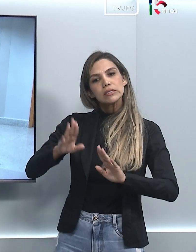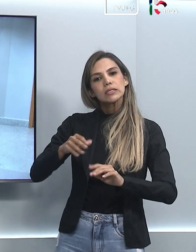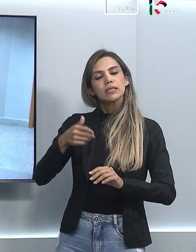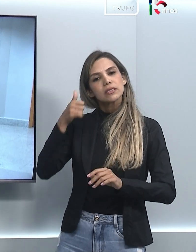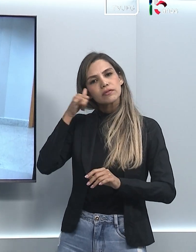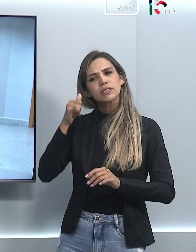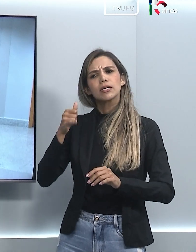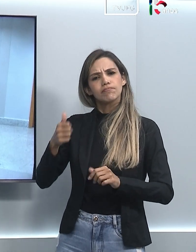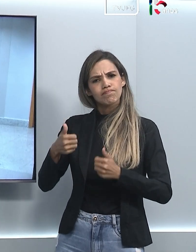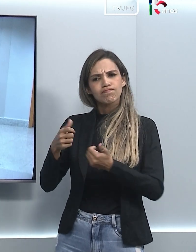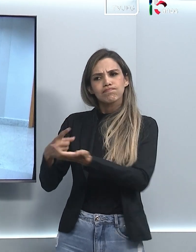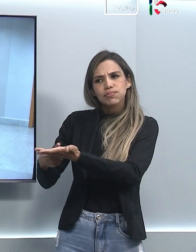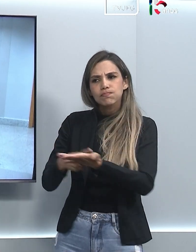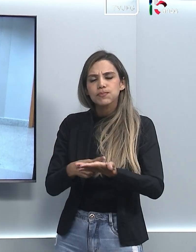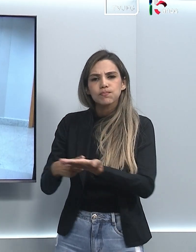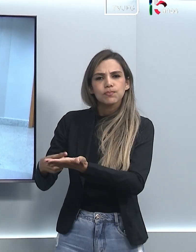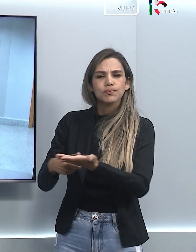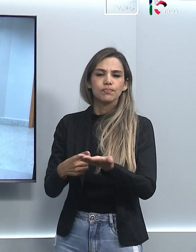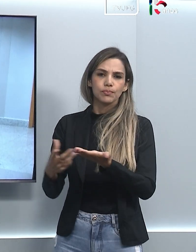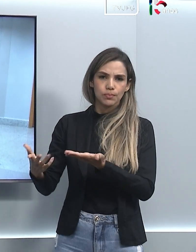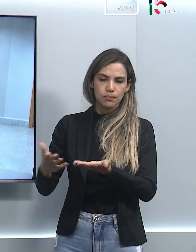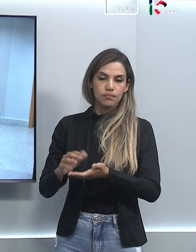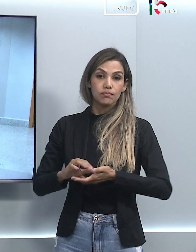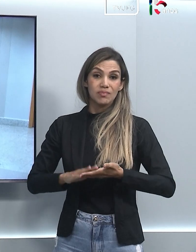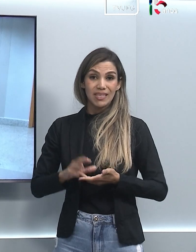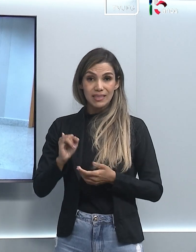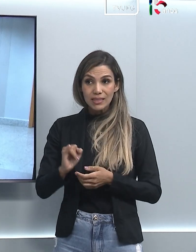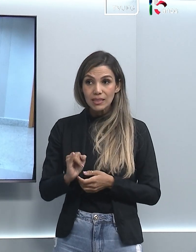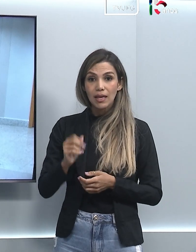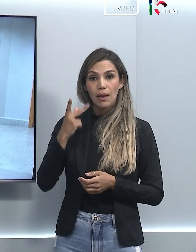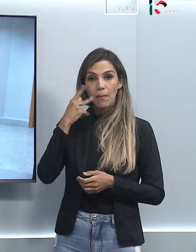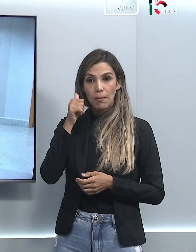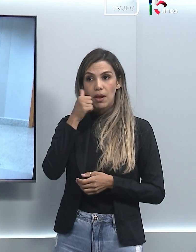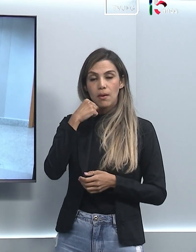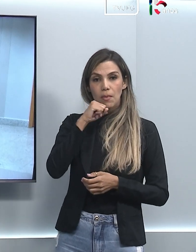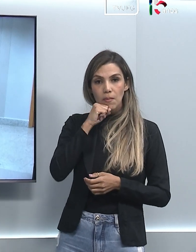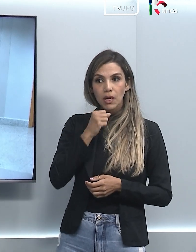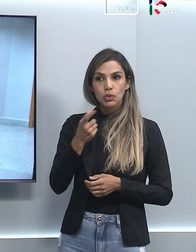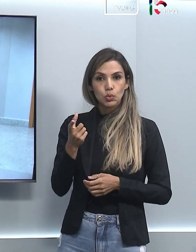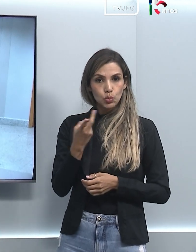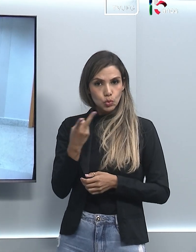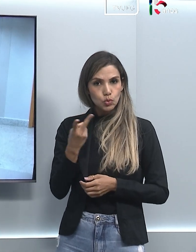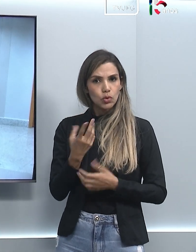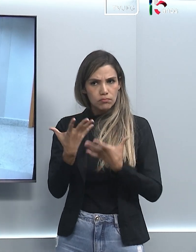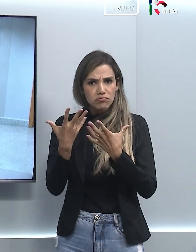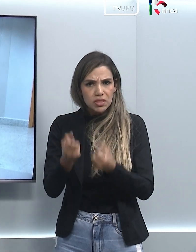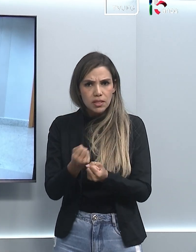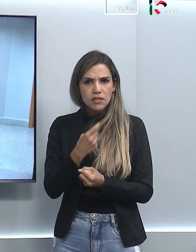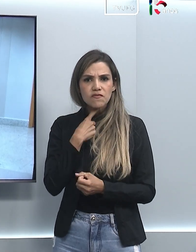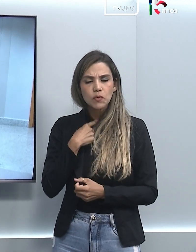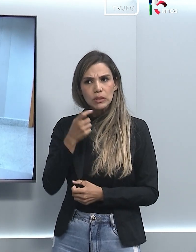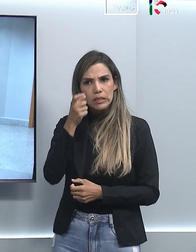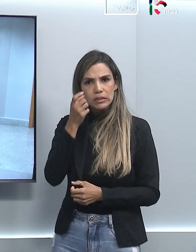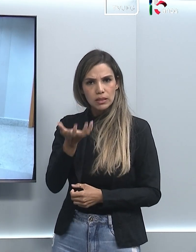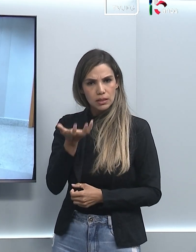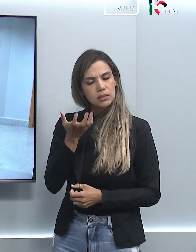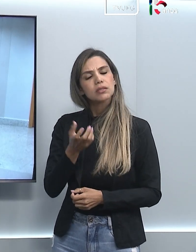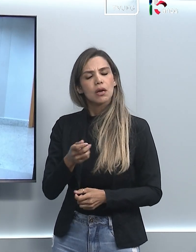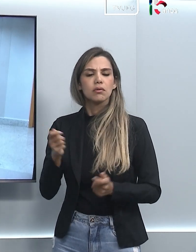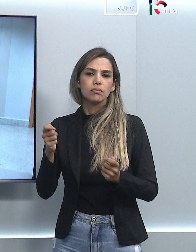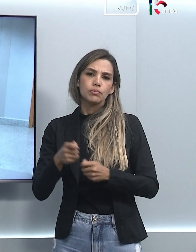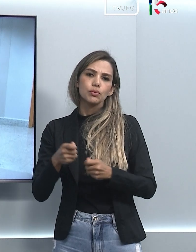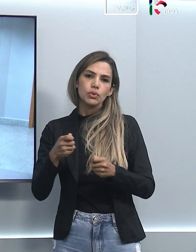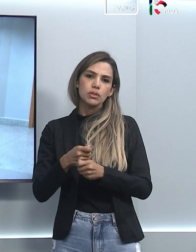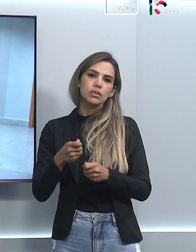programa importante que, havendo interesse das partes, pai e mãe, é feito o próprio exame e podendo reconhecer